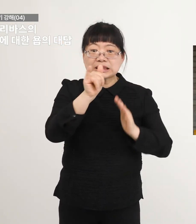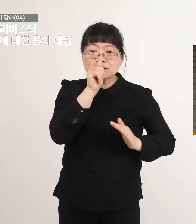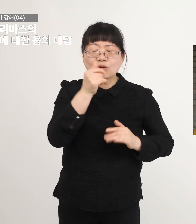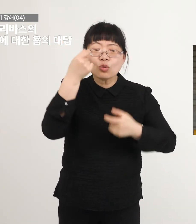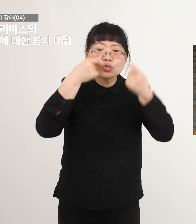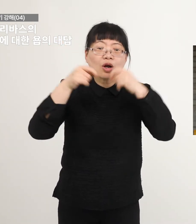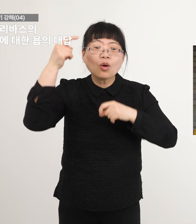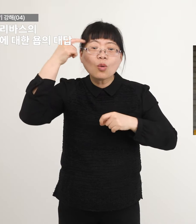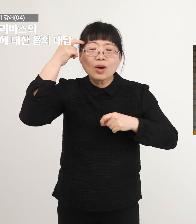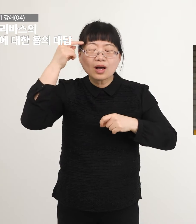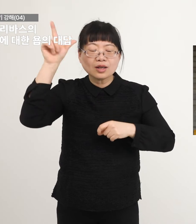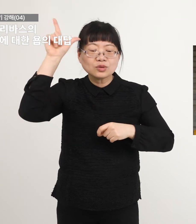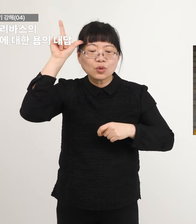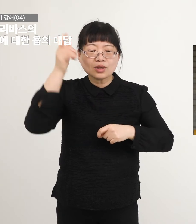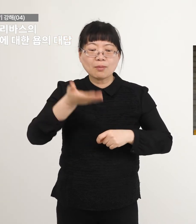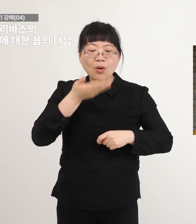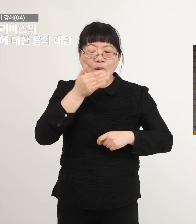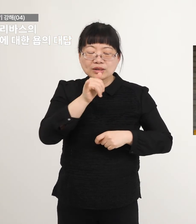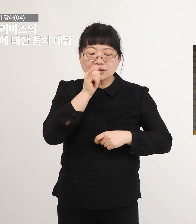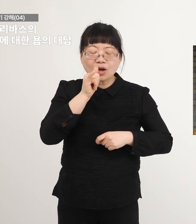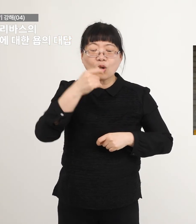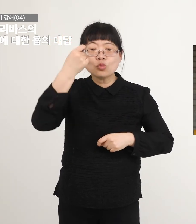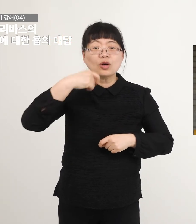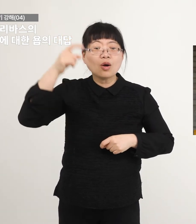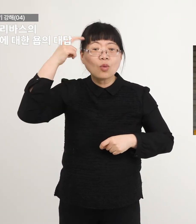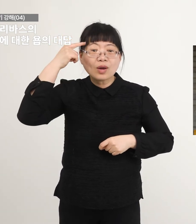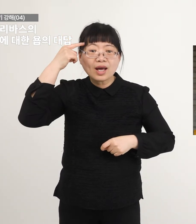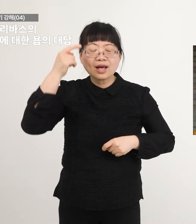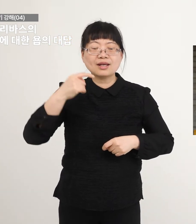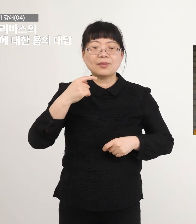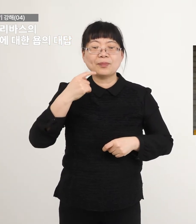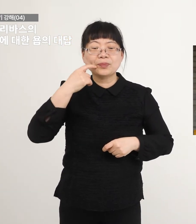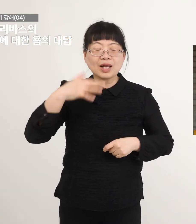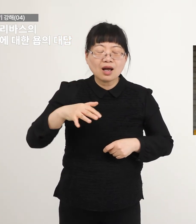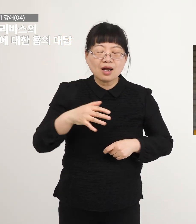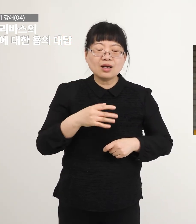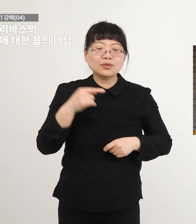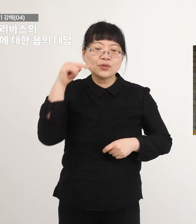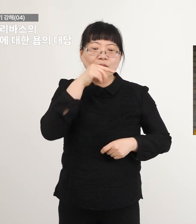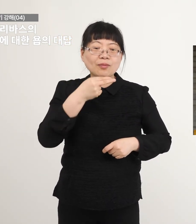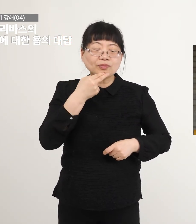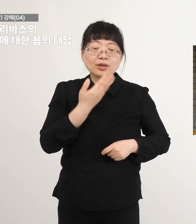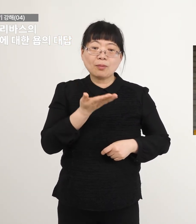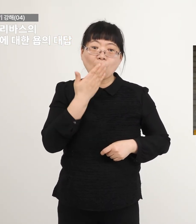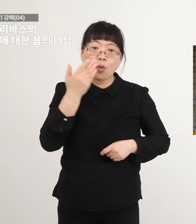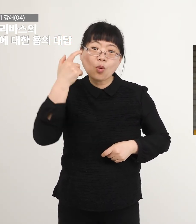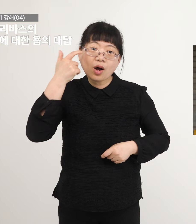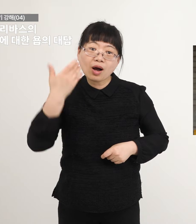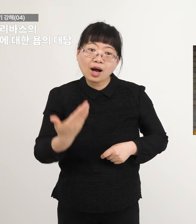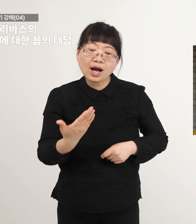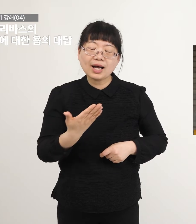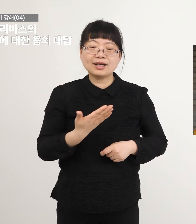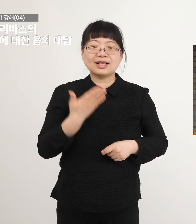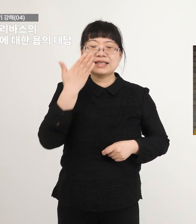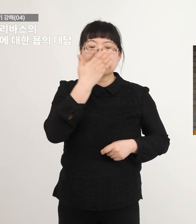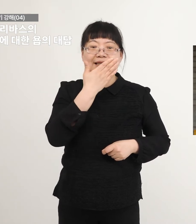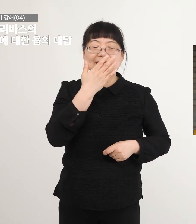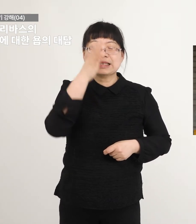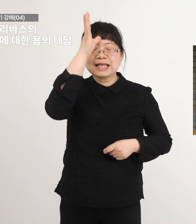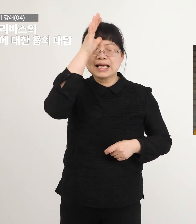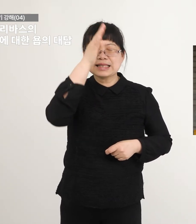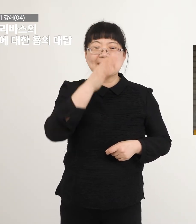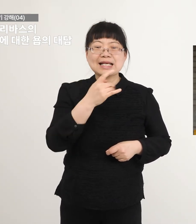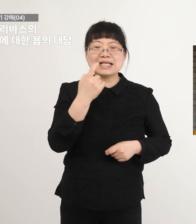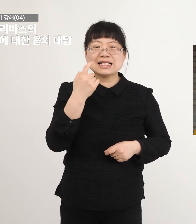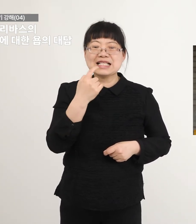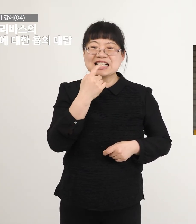울겠으며 소가 꼴이 있으면 어찌 울겠느냐. 싱거운 것이 소금 없이 먹히겠느냐. 달게 알 흰자위가